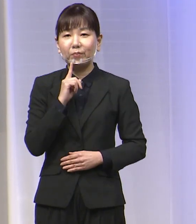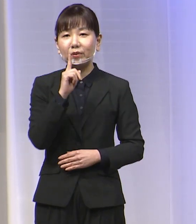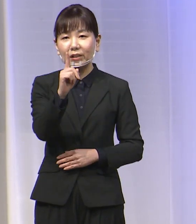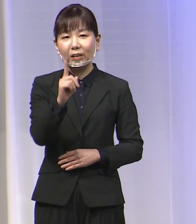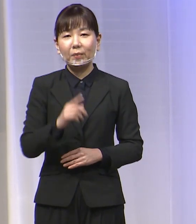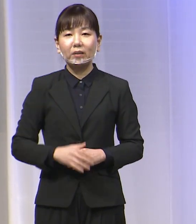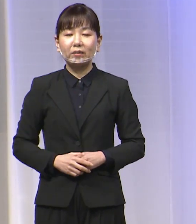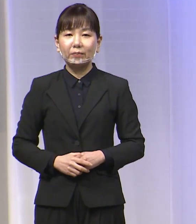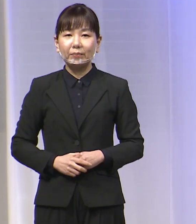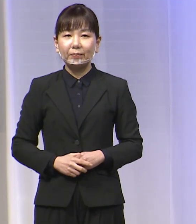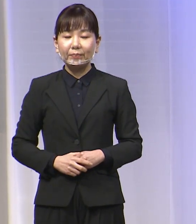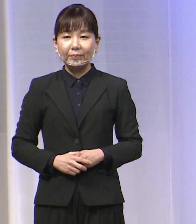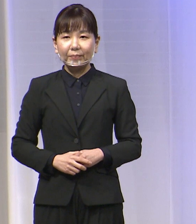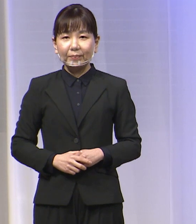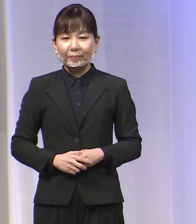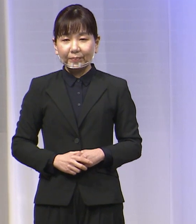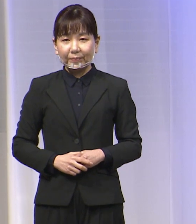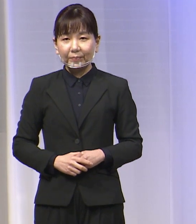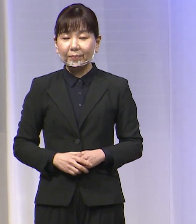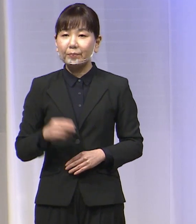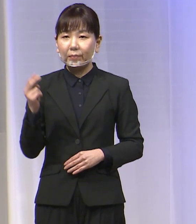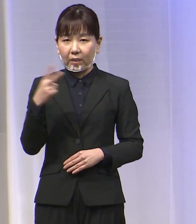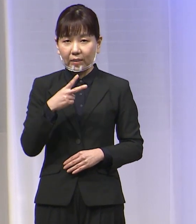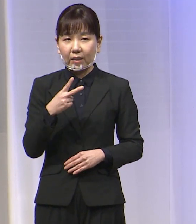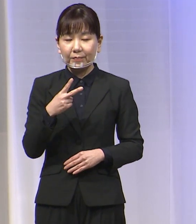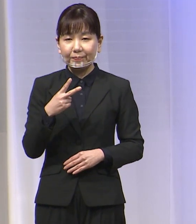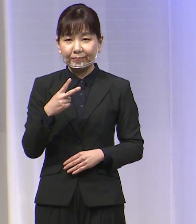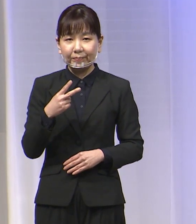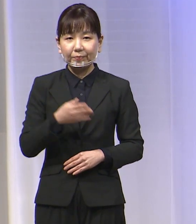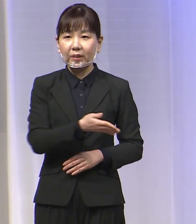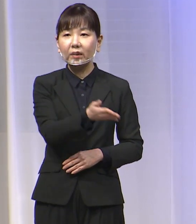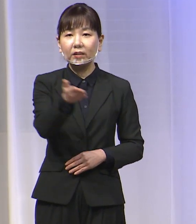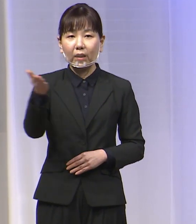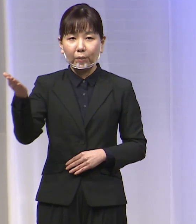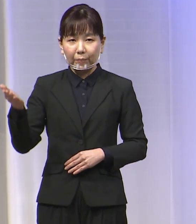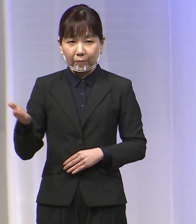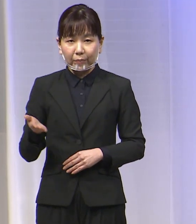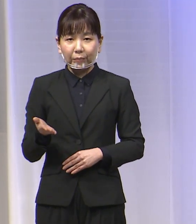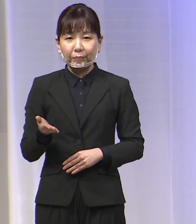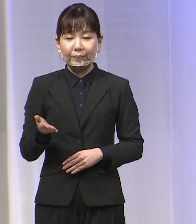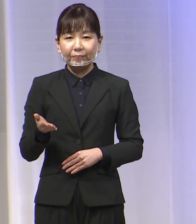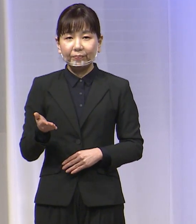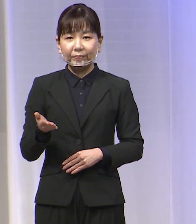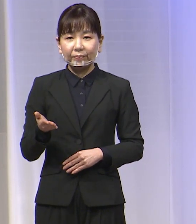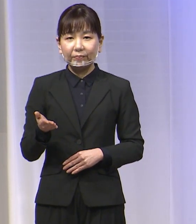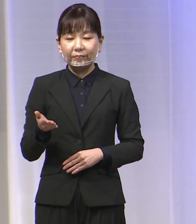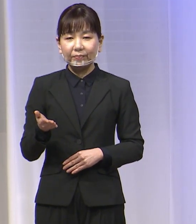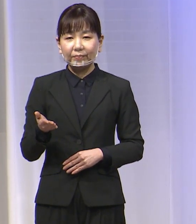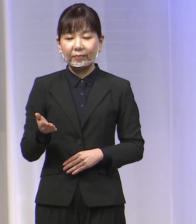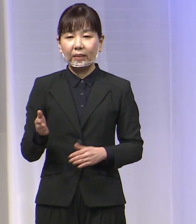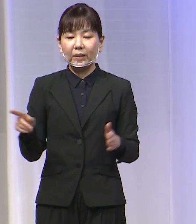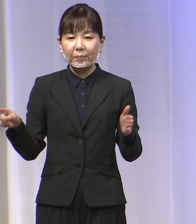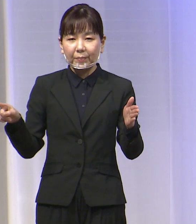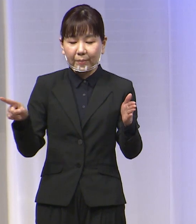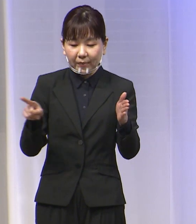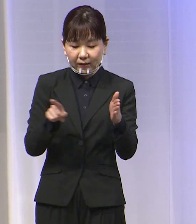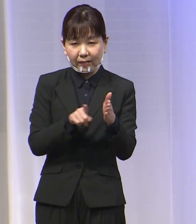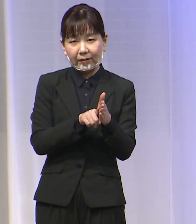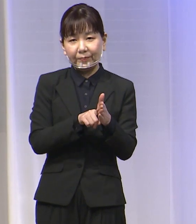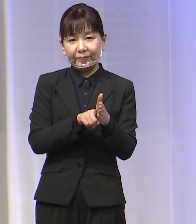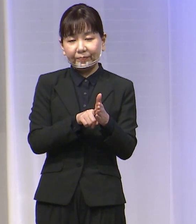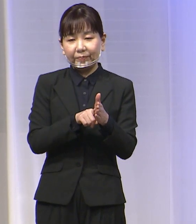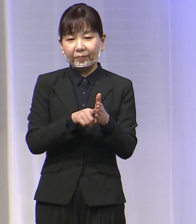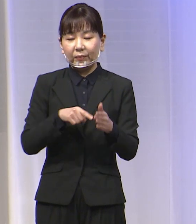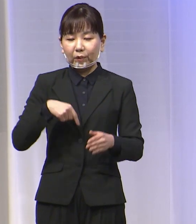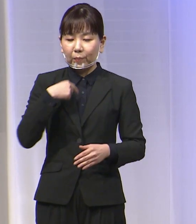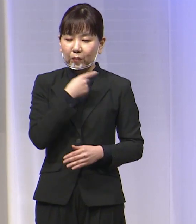ますまた新成人の皆さん皆様をこれまで深い愛情